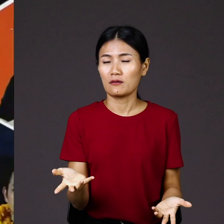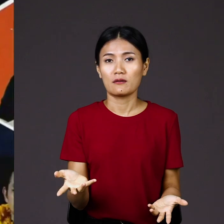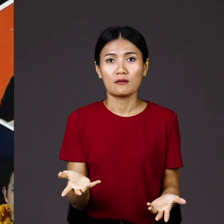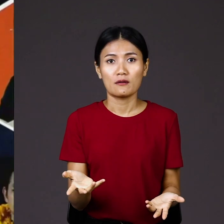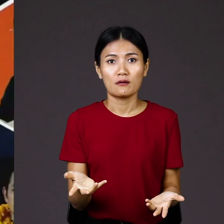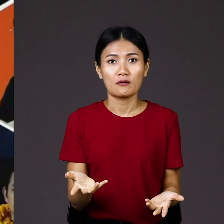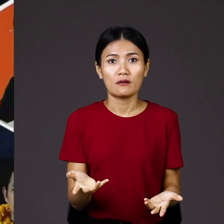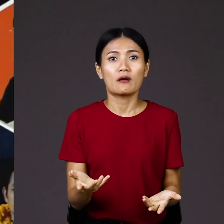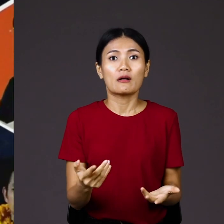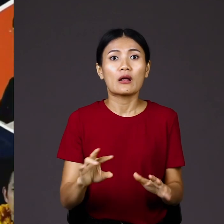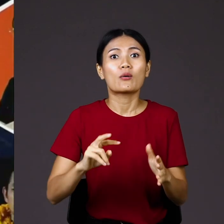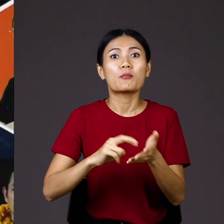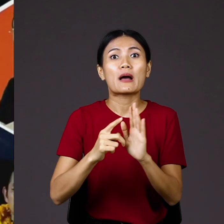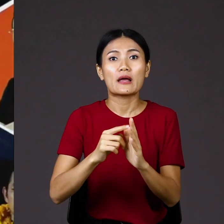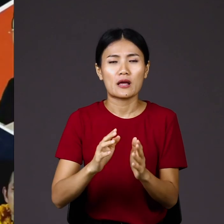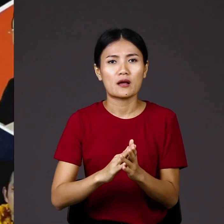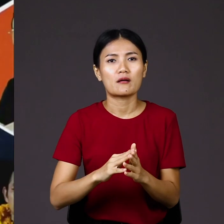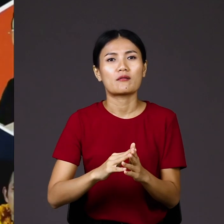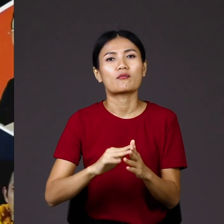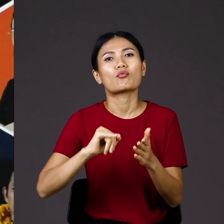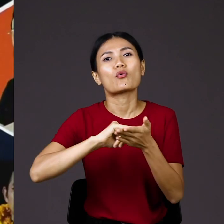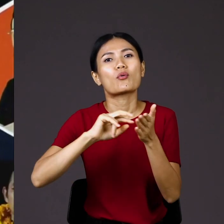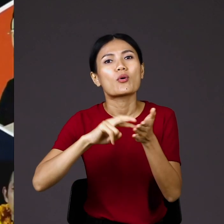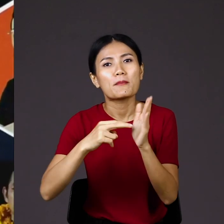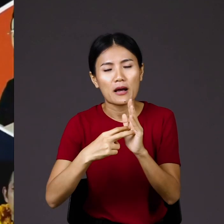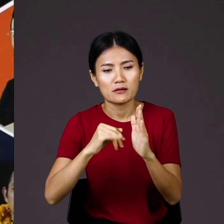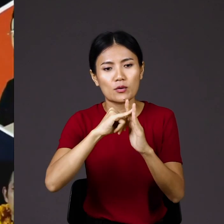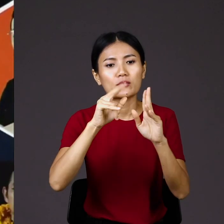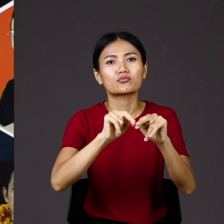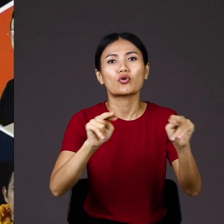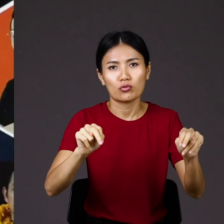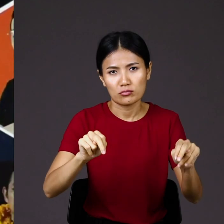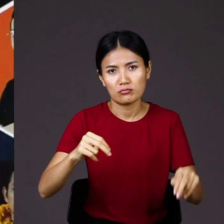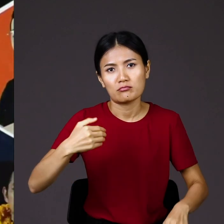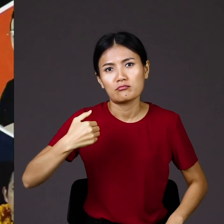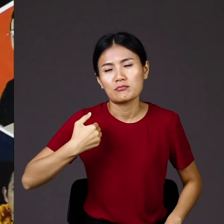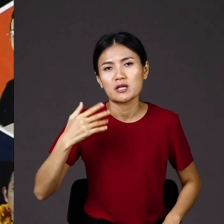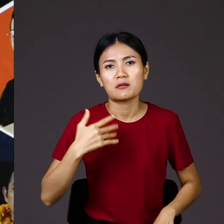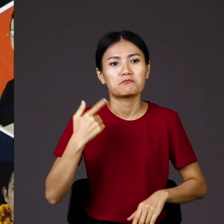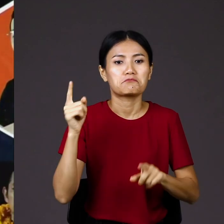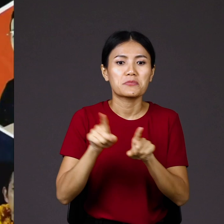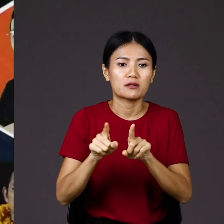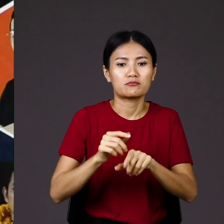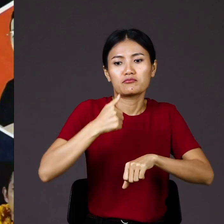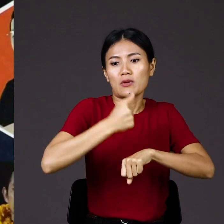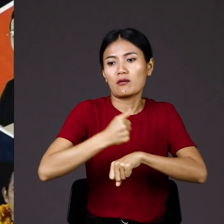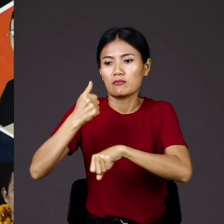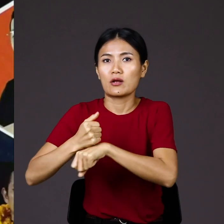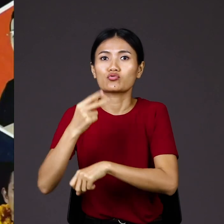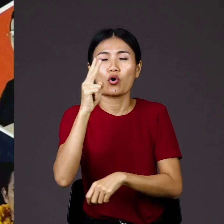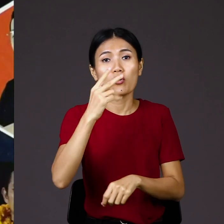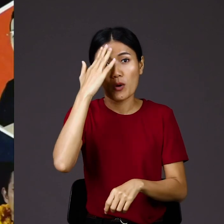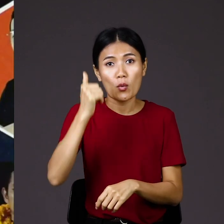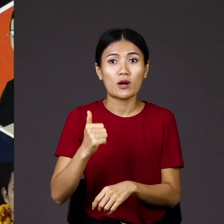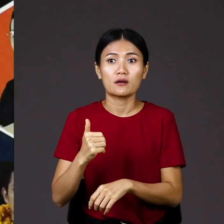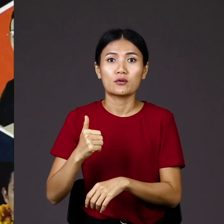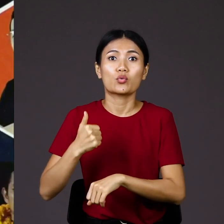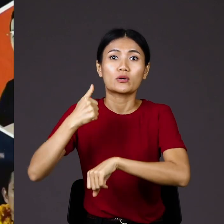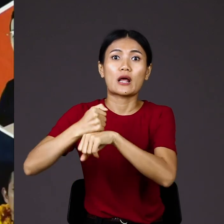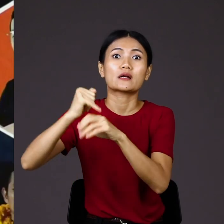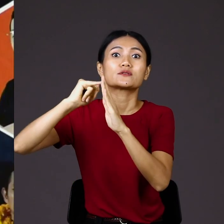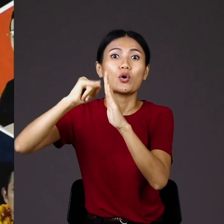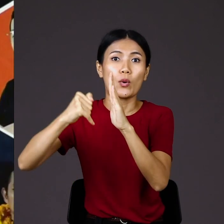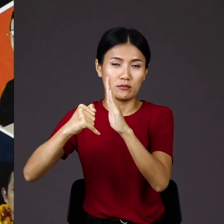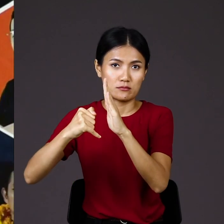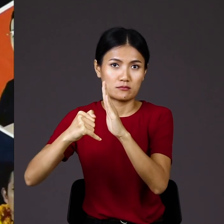จ.ด้วยนั่นจึงเป็นที่มาว่านนทบุรีก็จะมีเสือ2ตัวอยู่ในถ้ำเดียวกัน1คือผู้ว่าราชการจังหวั